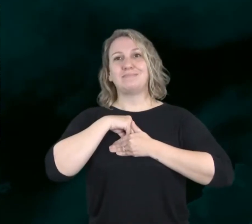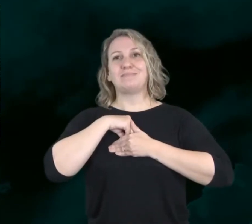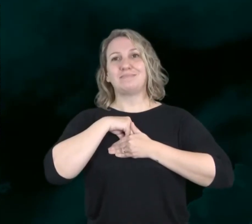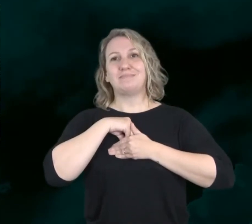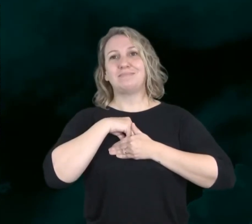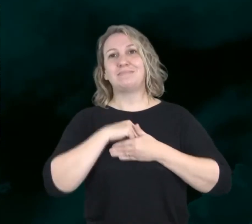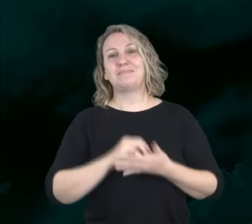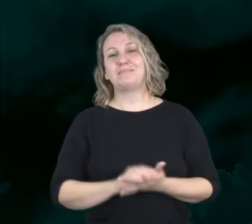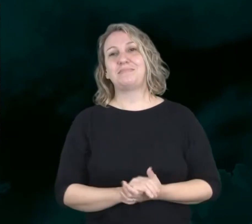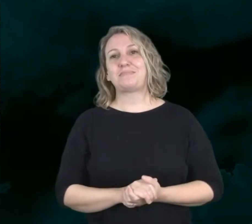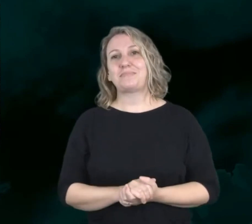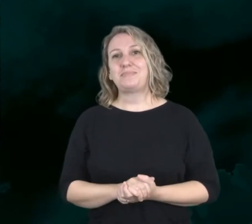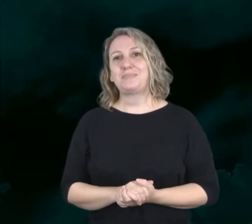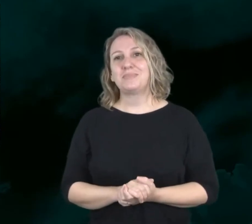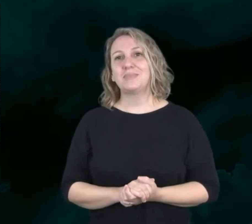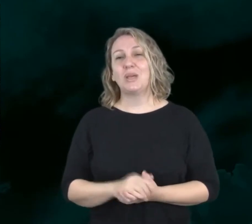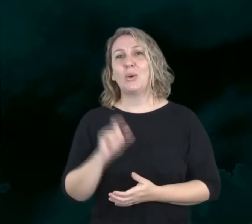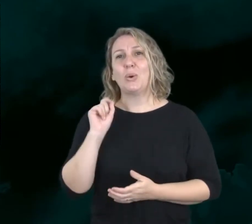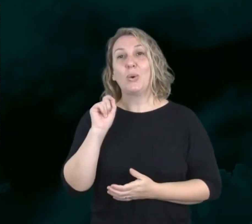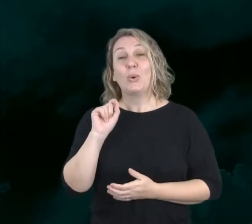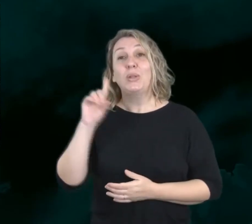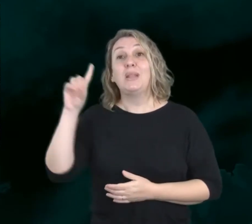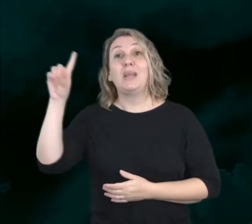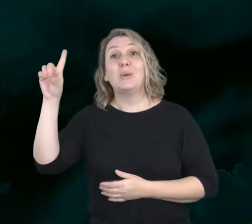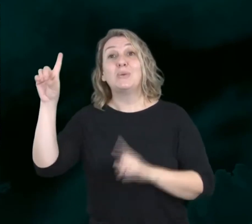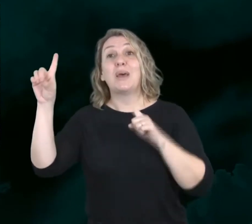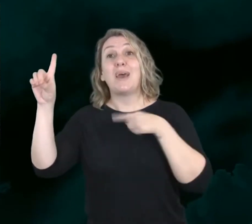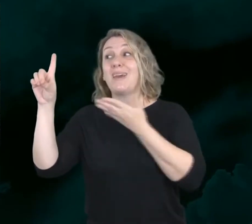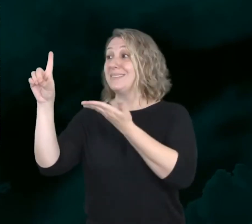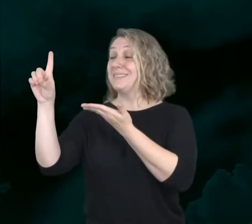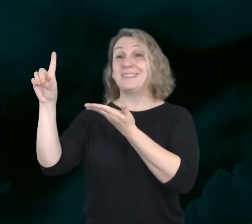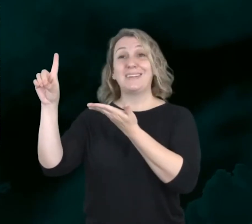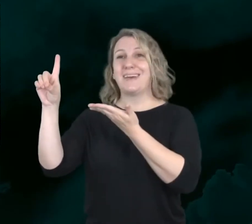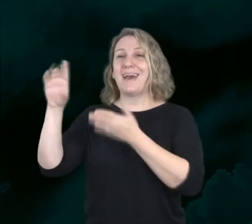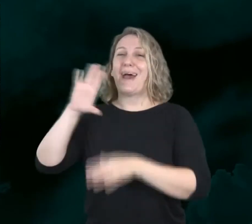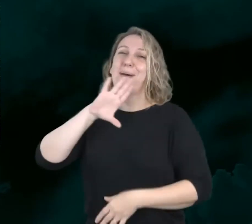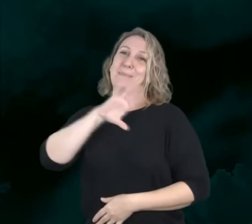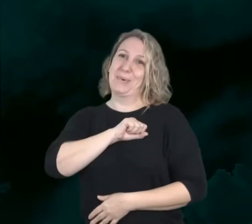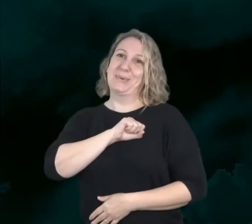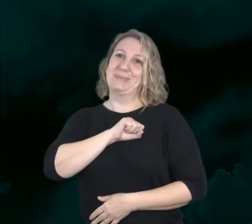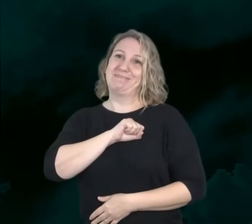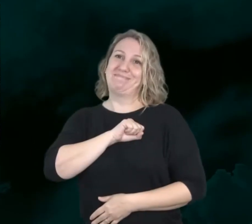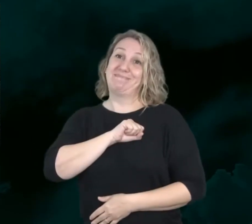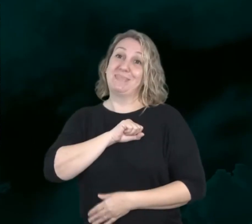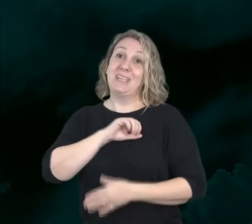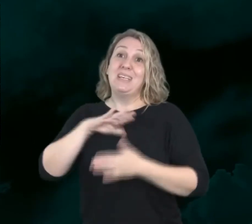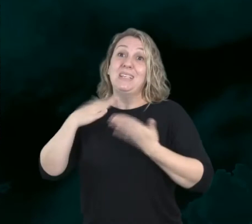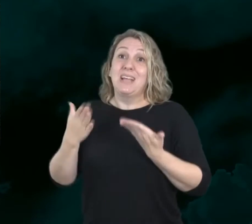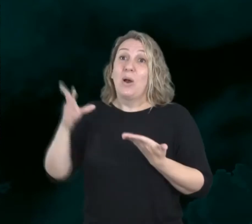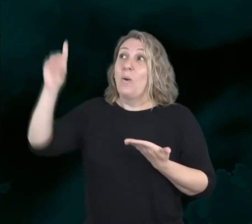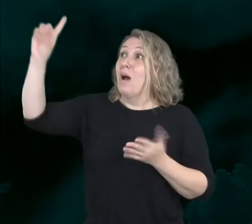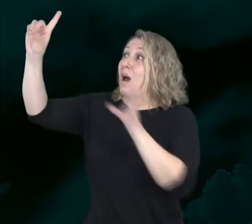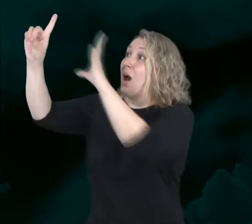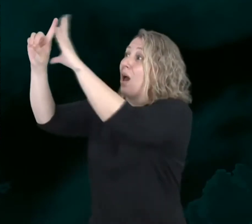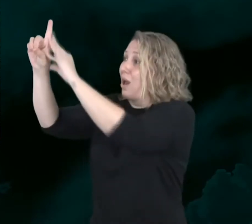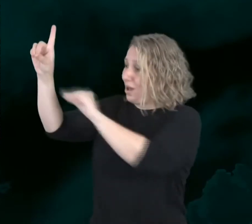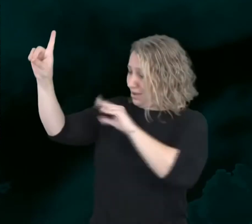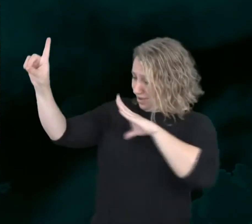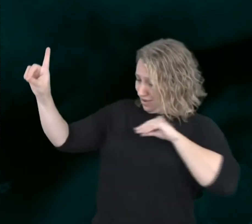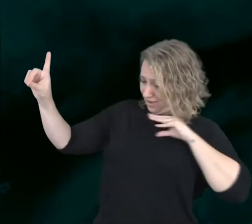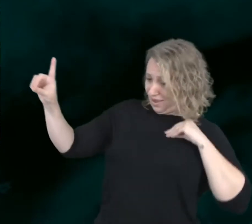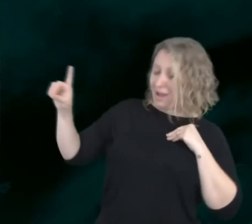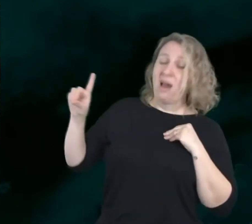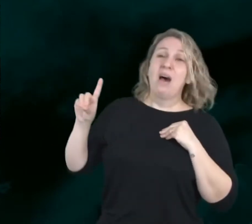você, que Deus é? Deus é amor. Deus não tem amor